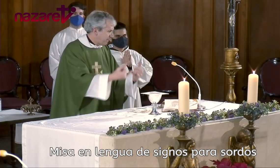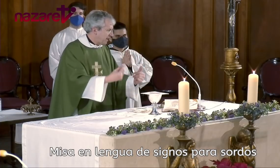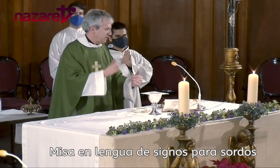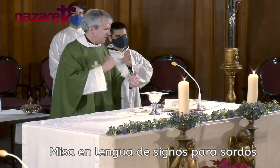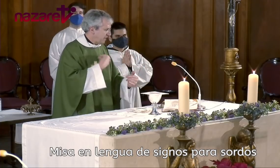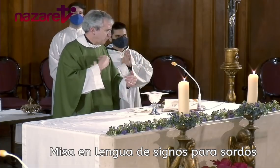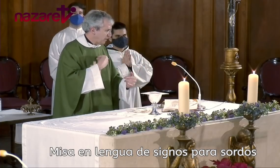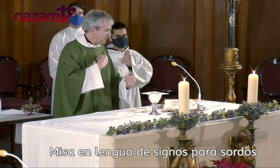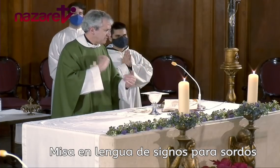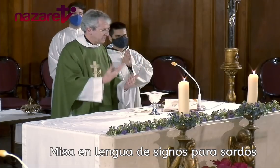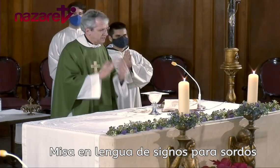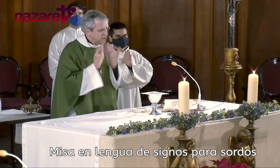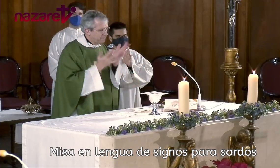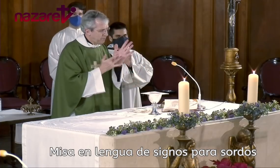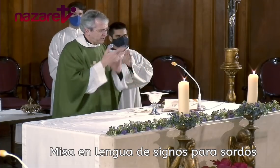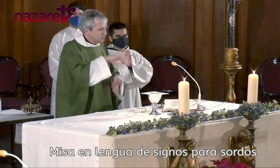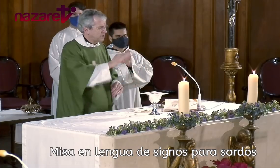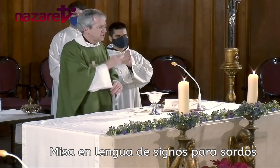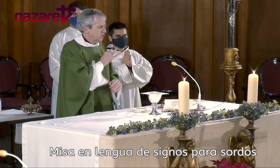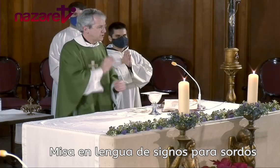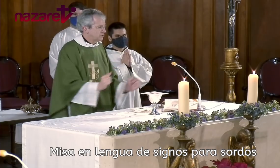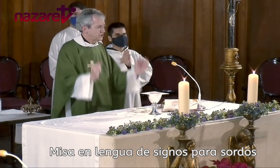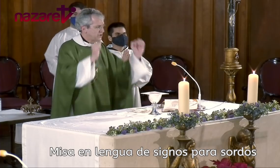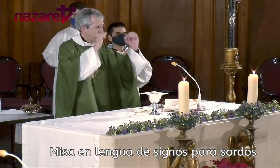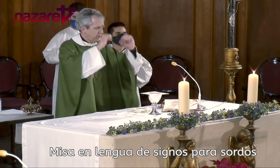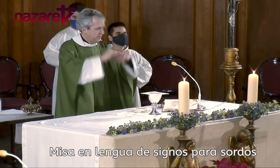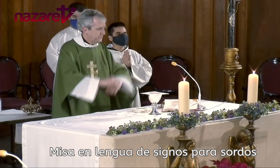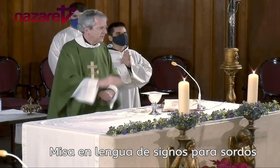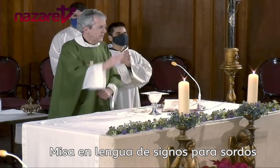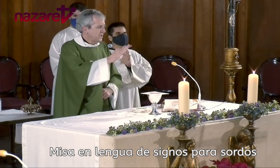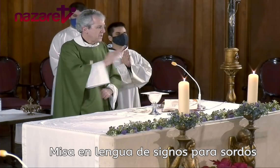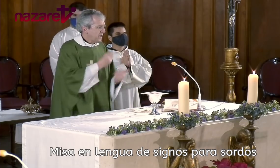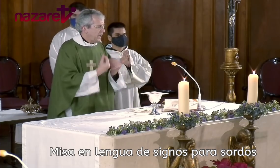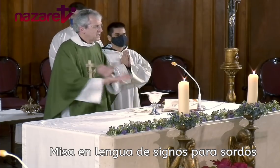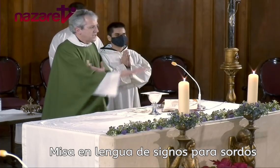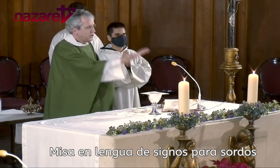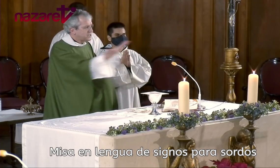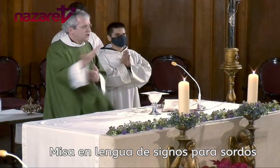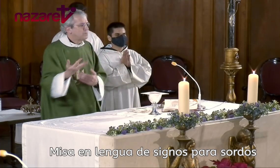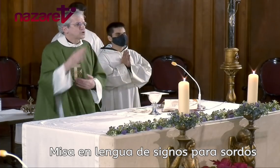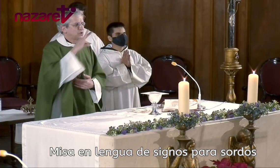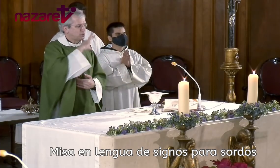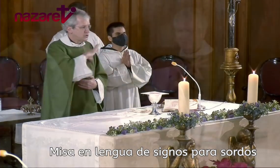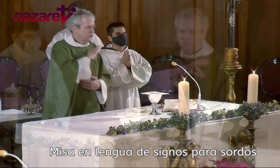paz en tu Iglesia. Por Jesucristo nuestro Señor. Amén. El Señor esté con vosotros. Con tu